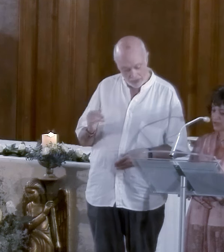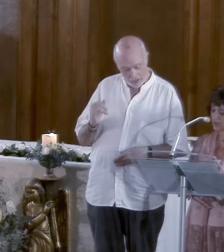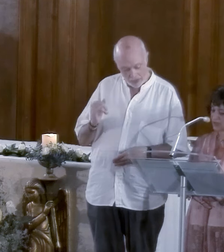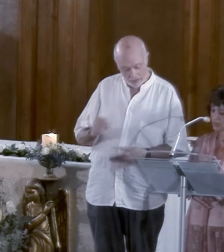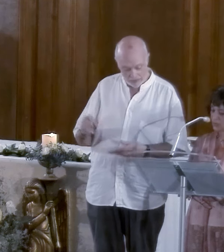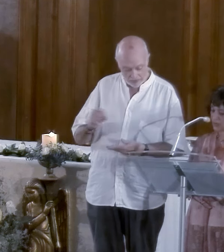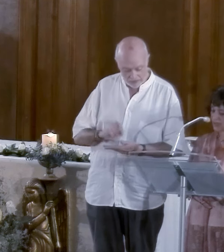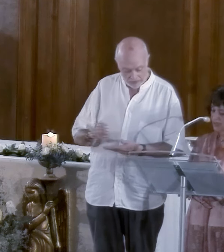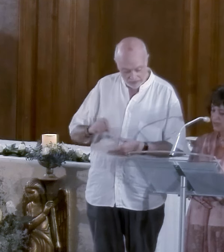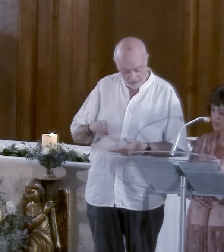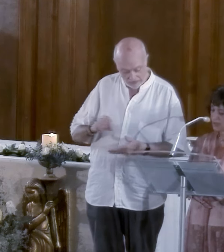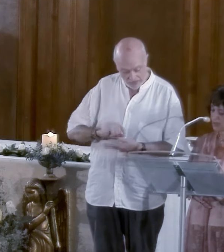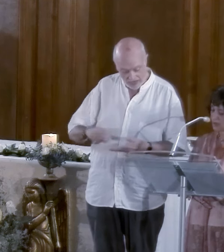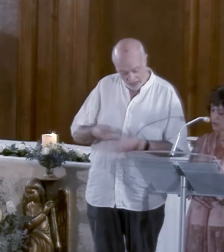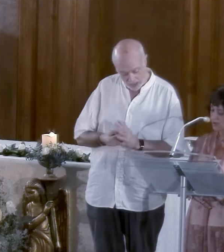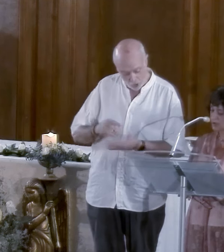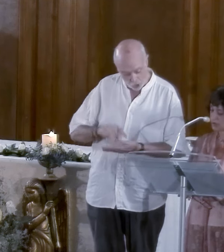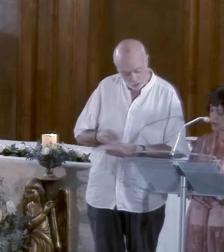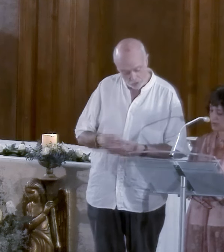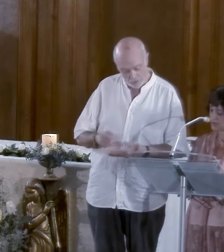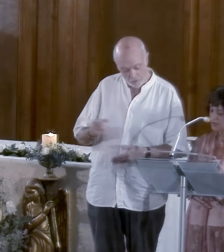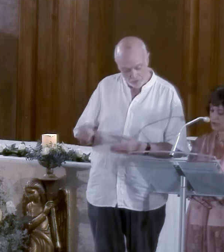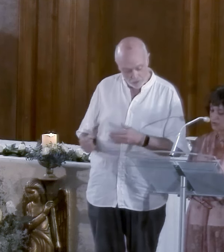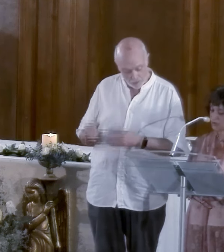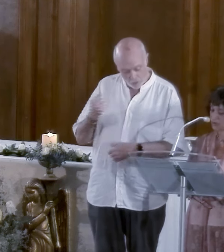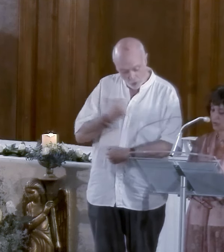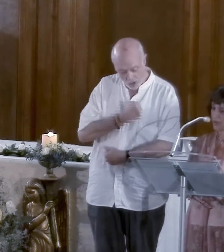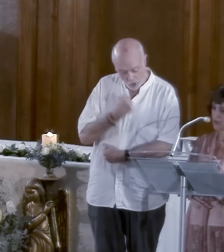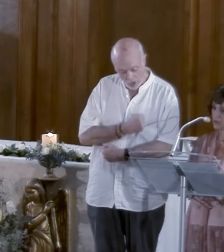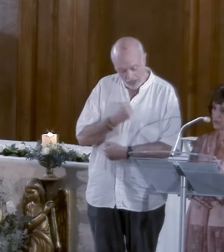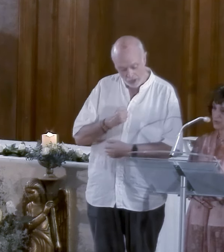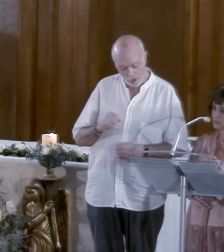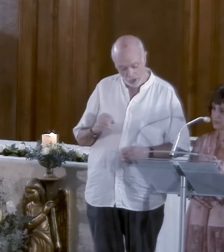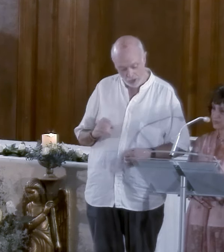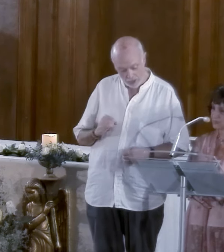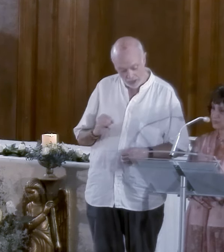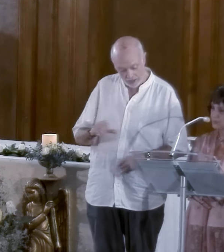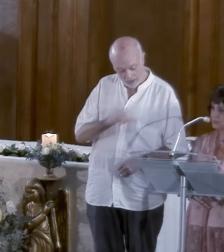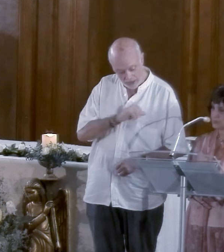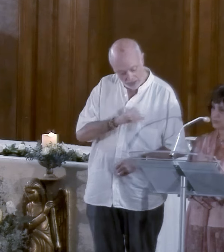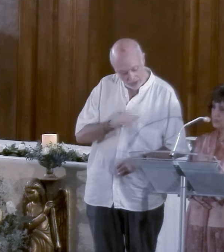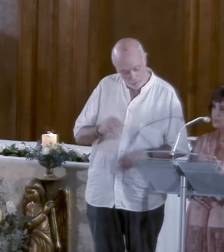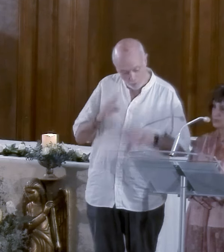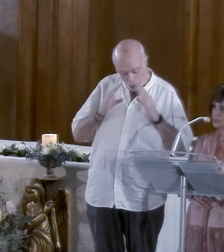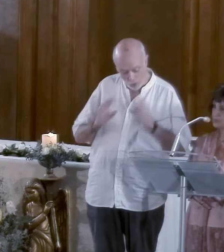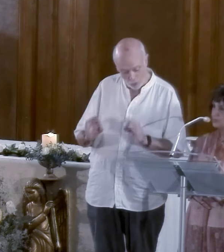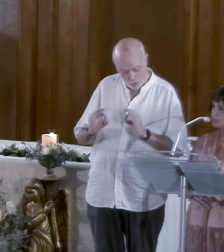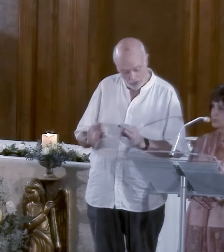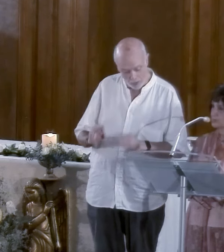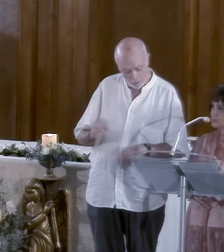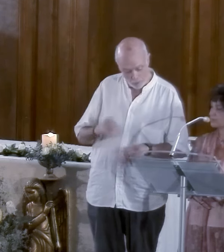que tienen que procurar por el buen gobierno y el bienestar de todos los ciudadanos.